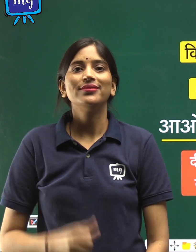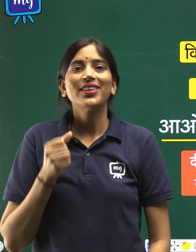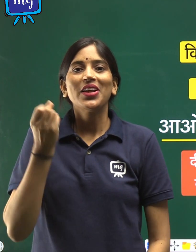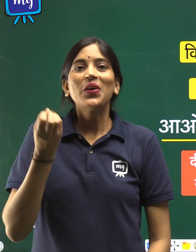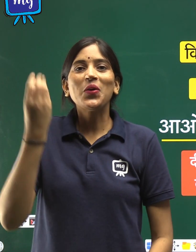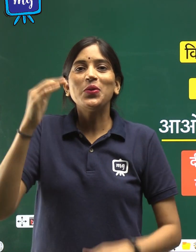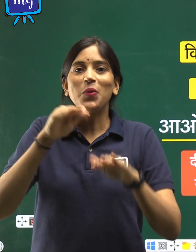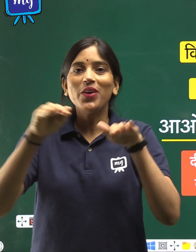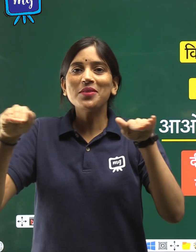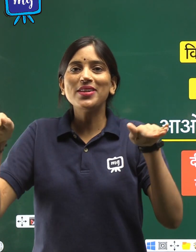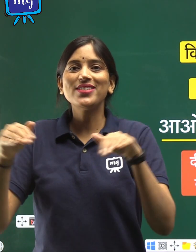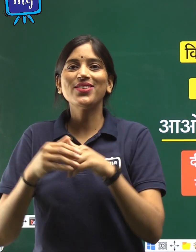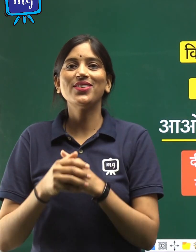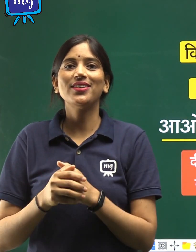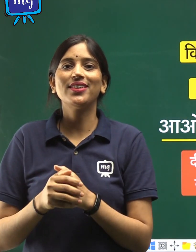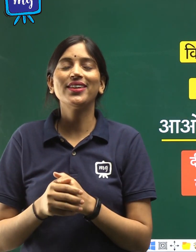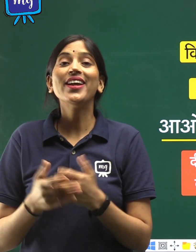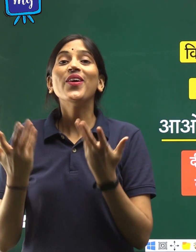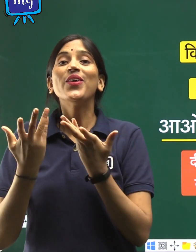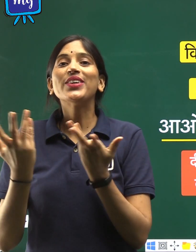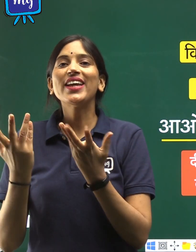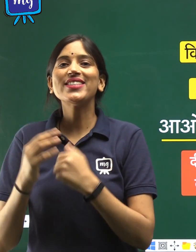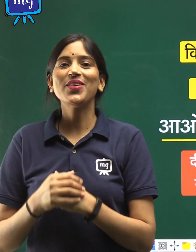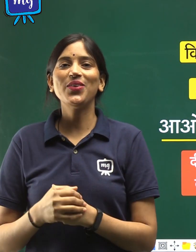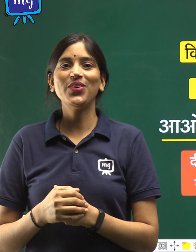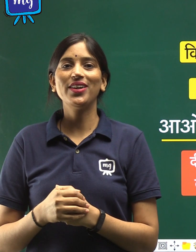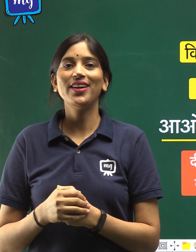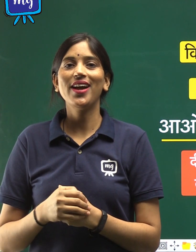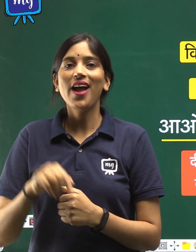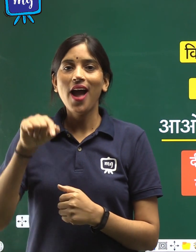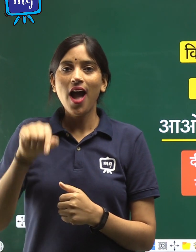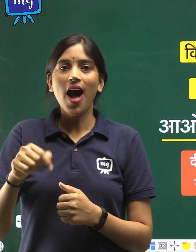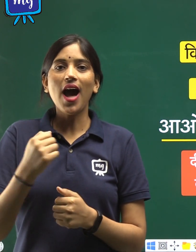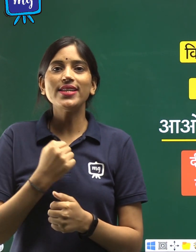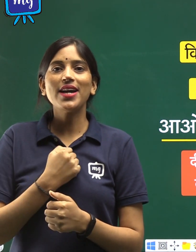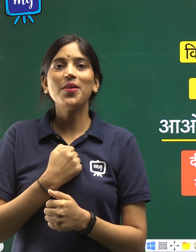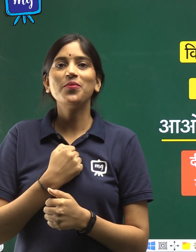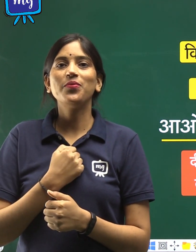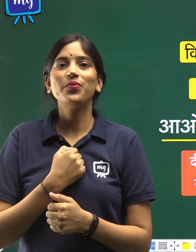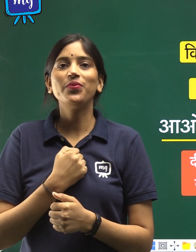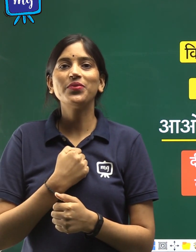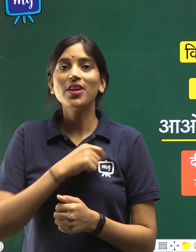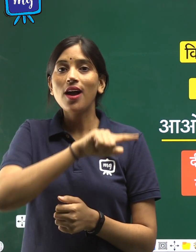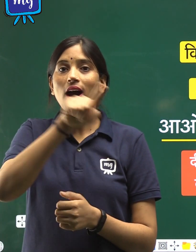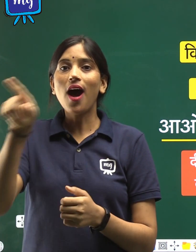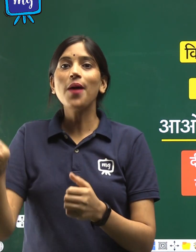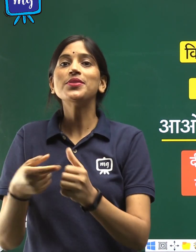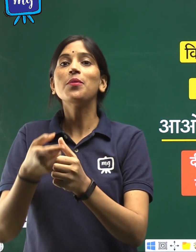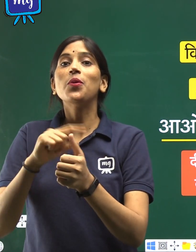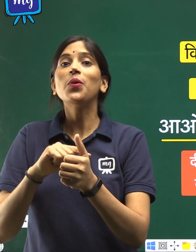गुड मॉर्निंग बच्चों, कैसे हो? आज हम आप